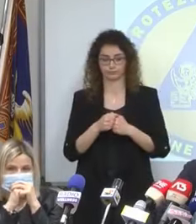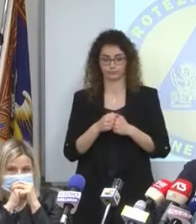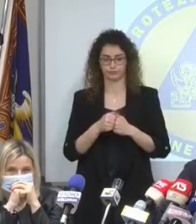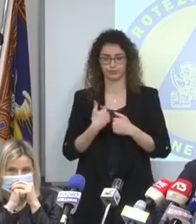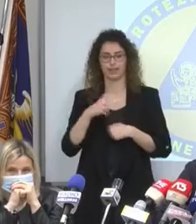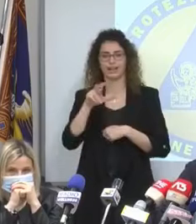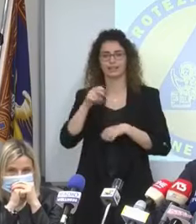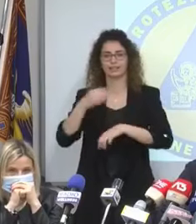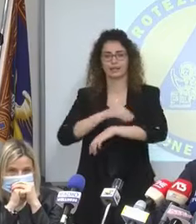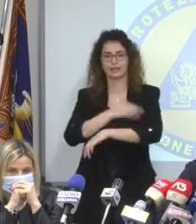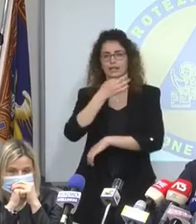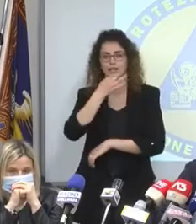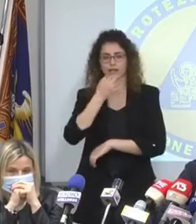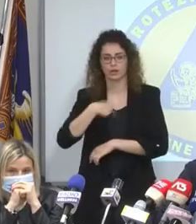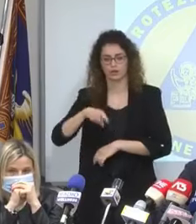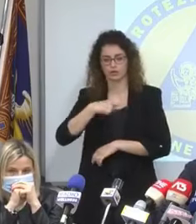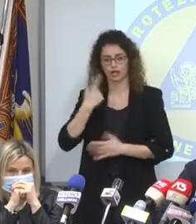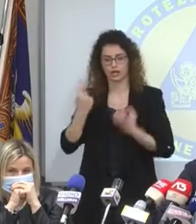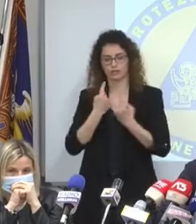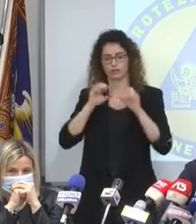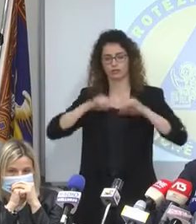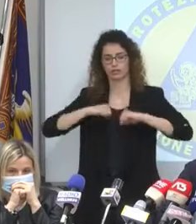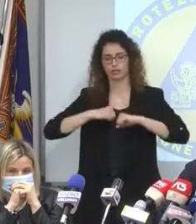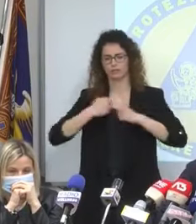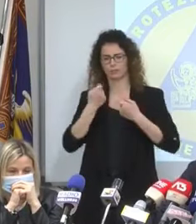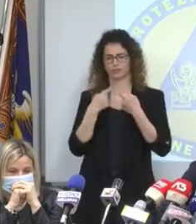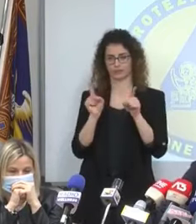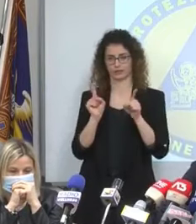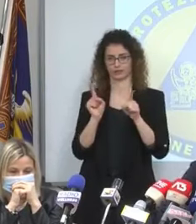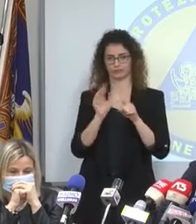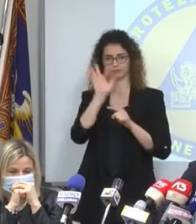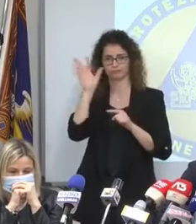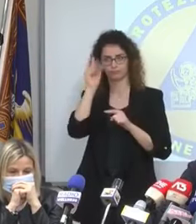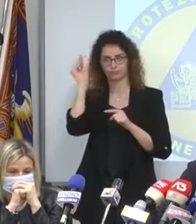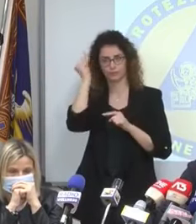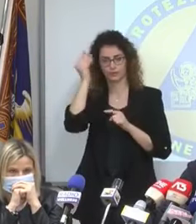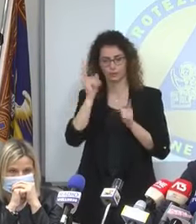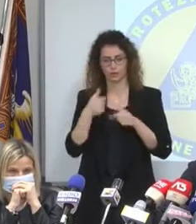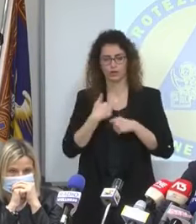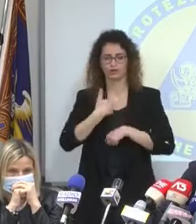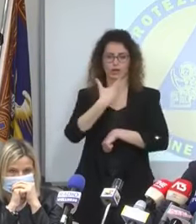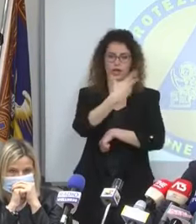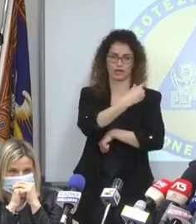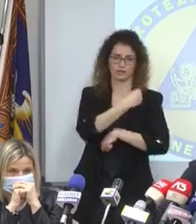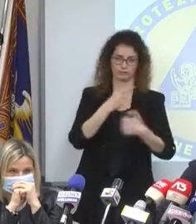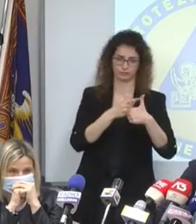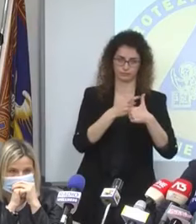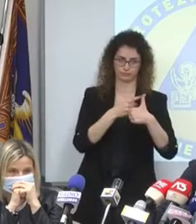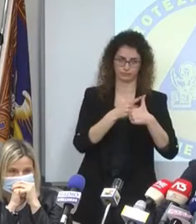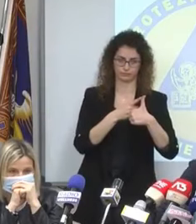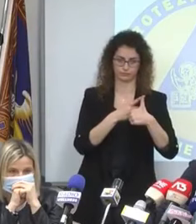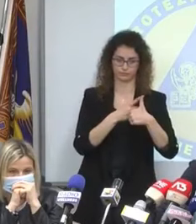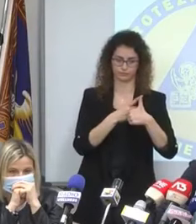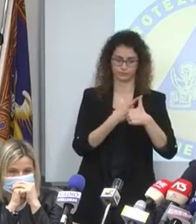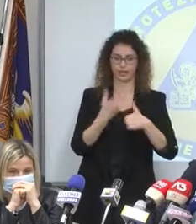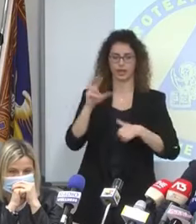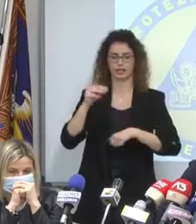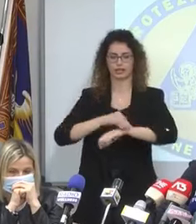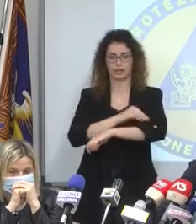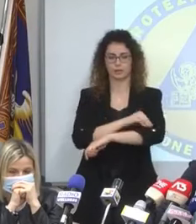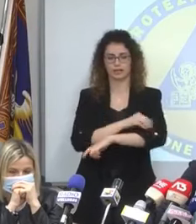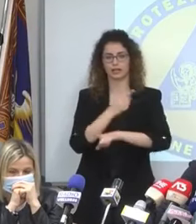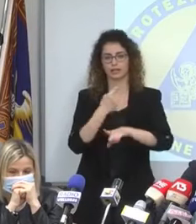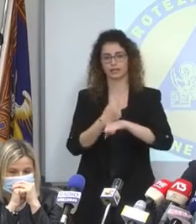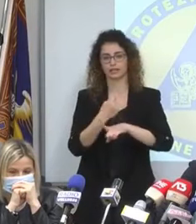che noi abbiamo un contesto sanitario un po' diverso, no? Cioè, se ci pensate, abbiamo le vaccinazioni. 30 aprile